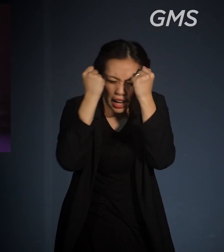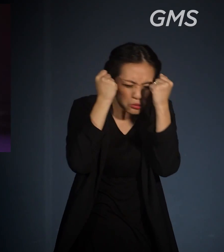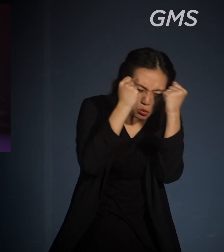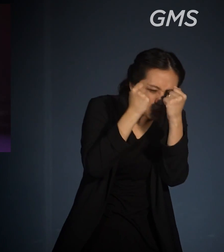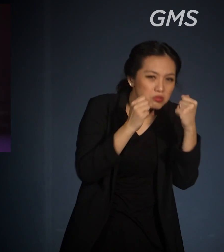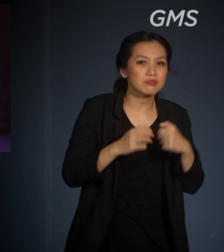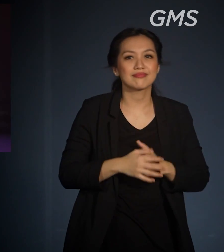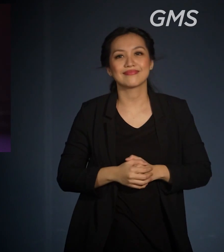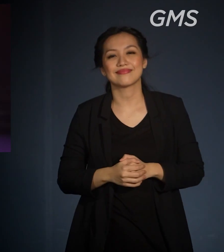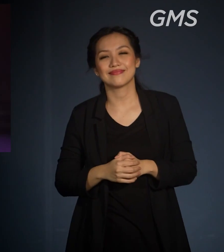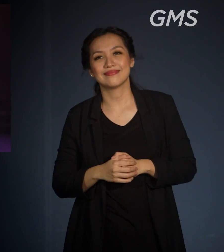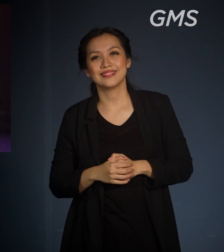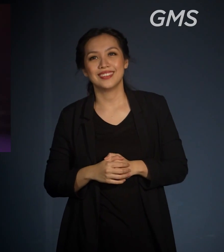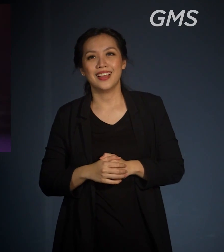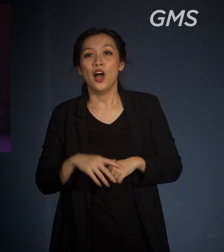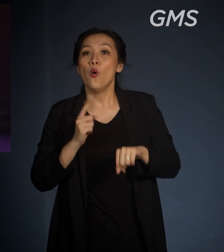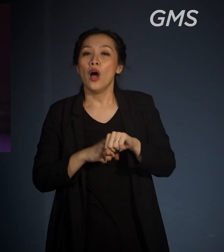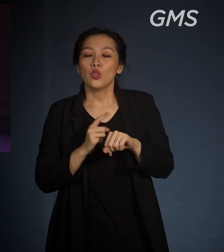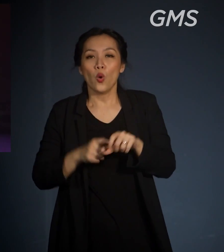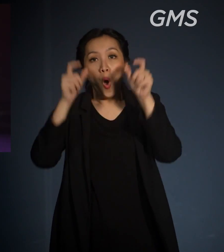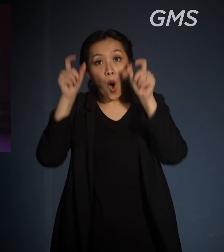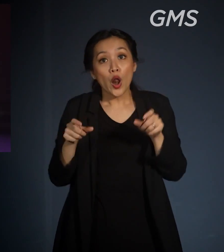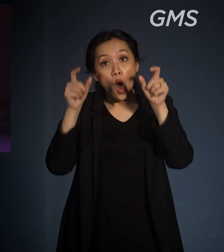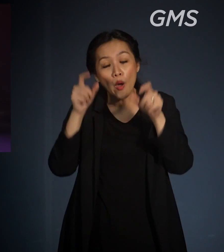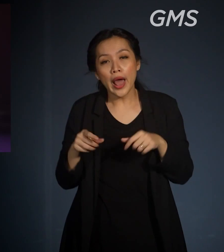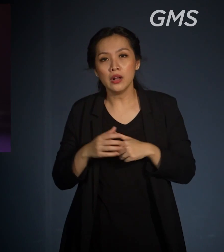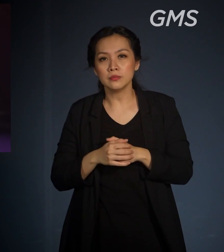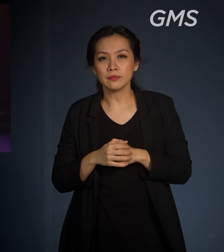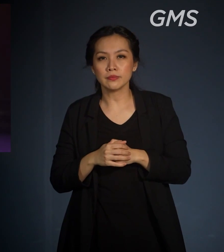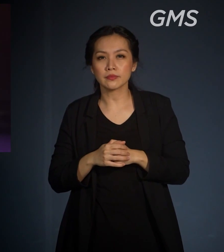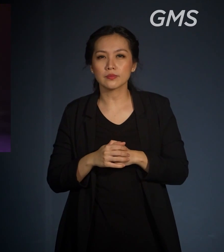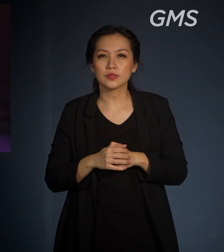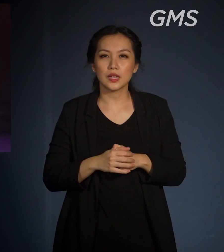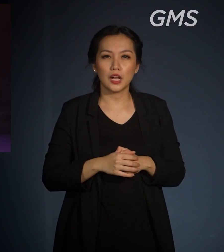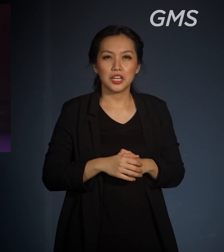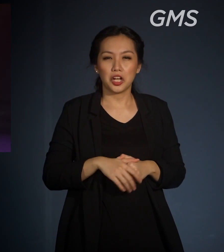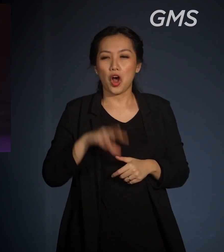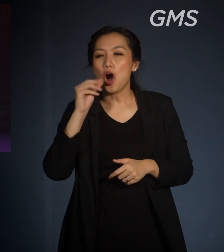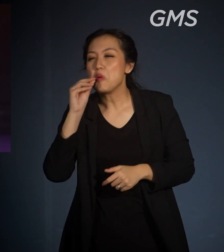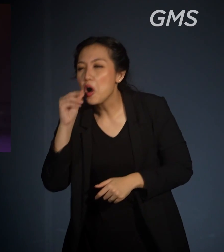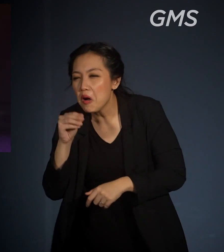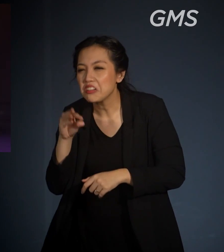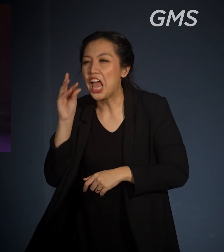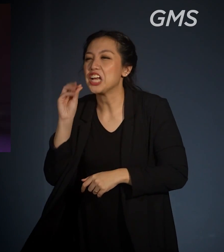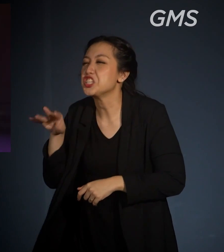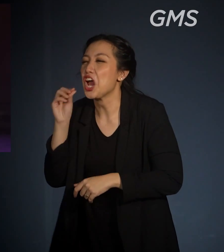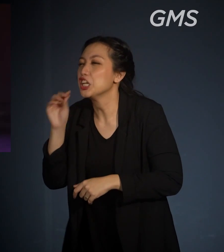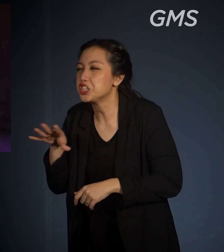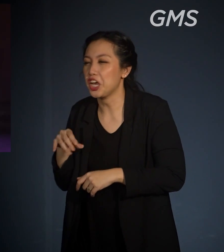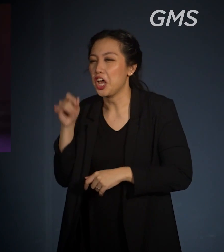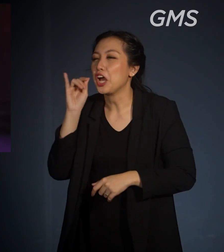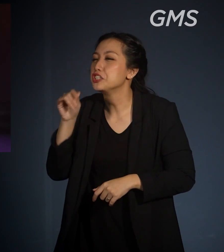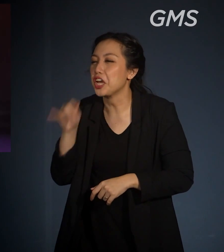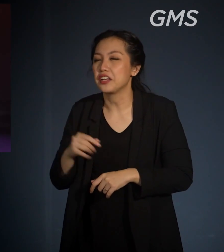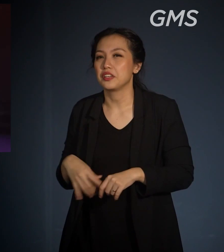ketika orang-orang sekitar semuanya itu mencaci Yesus, ketika dia ditanya, apakah